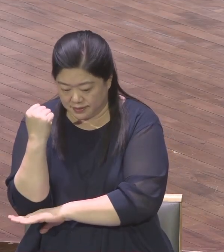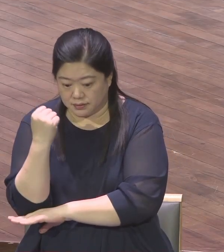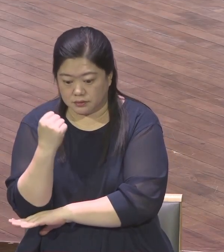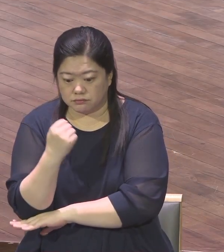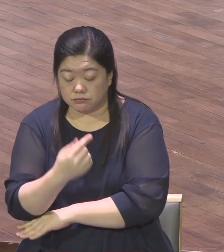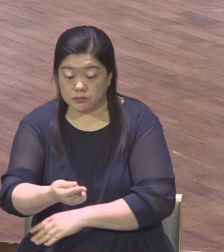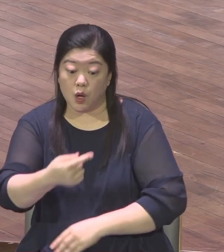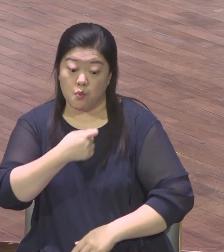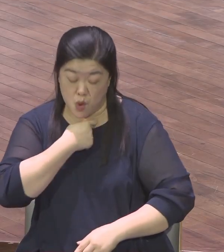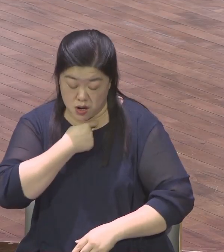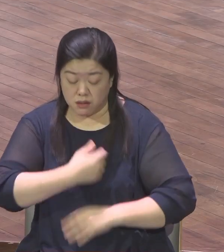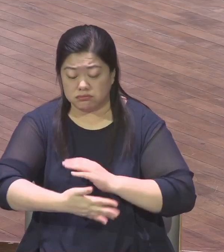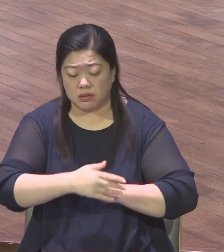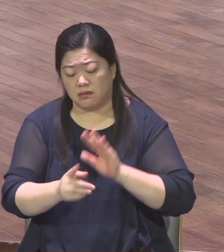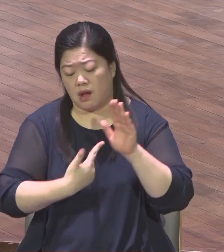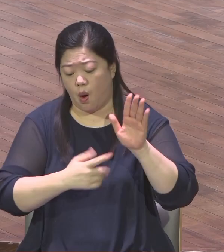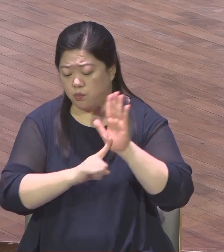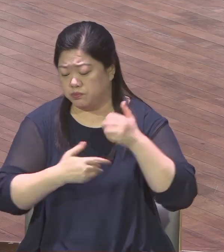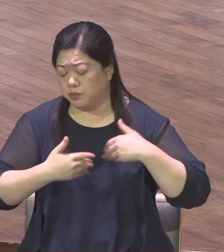제가요 이렇게